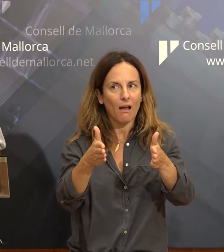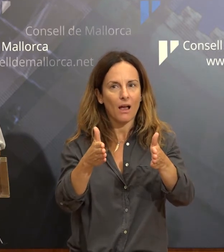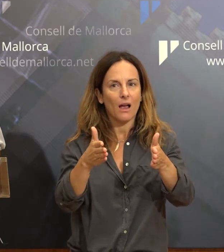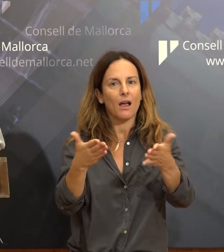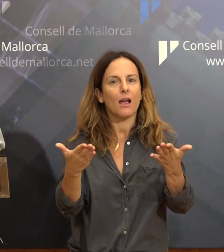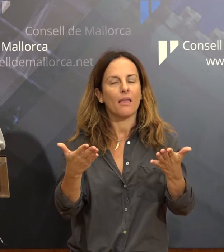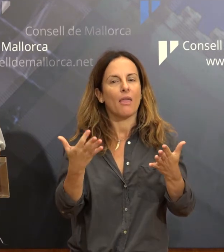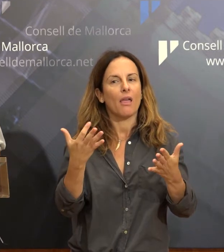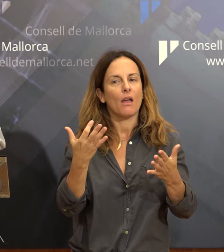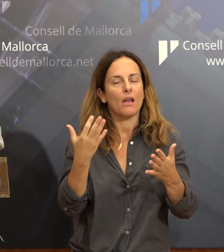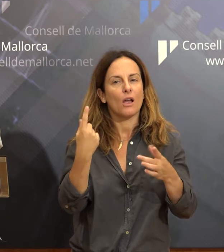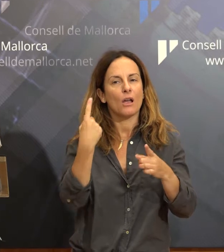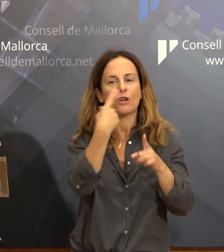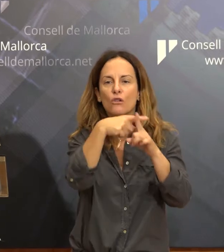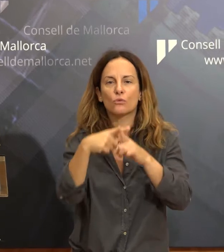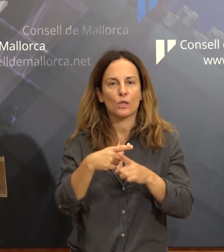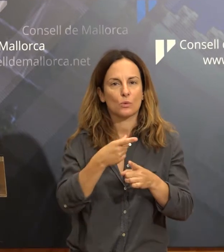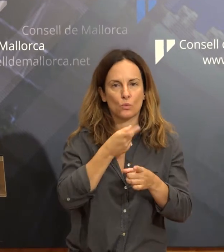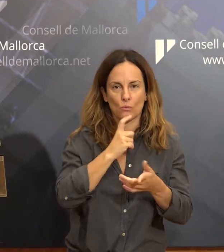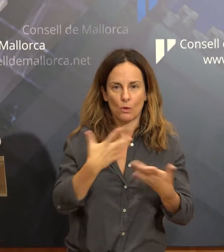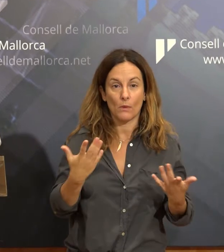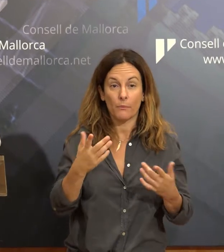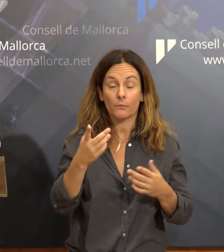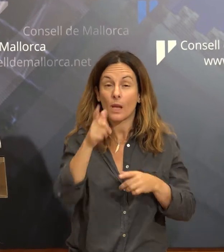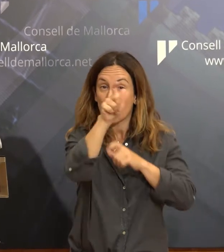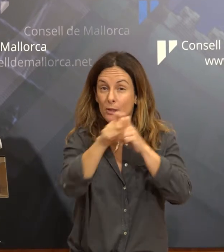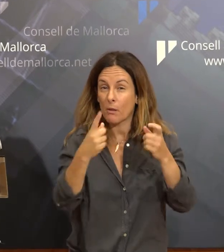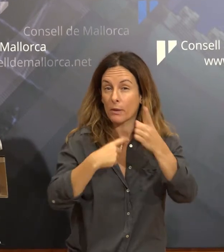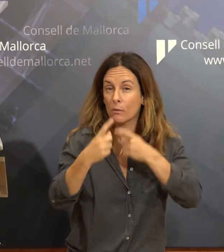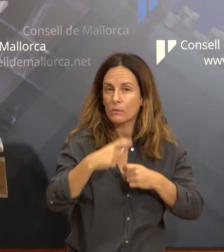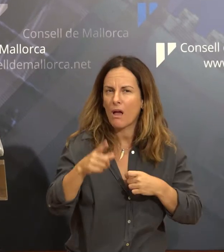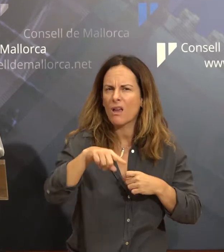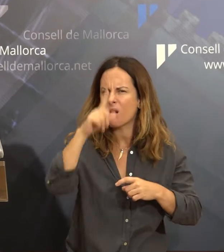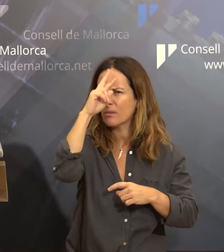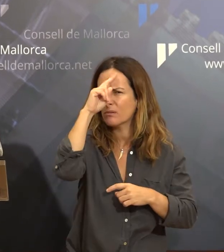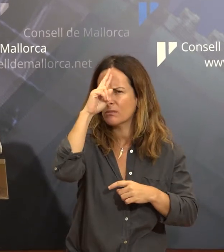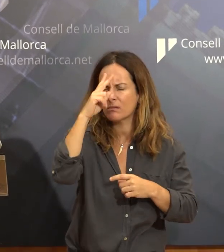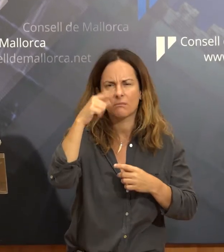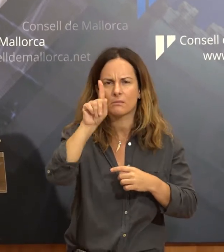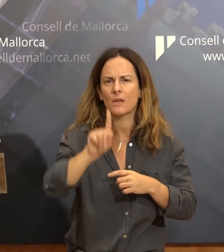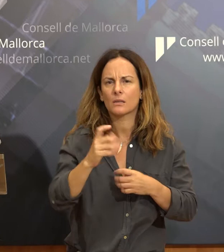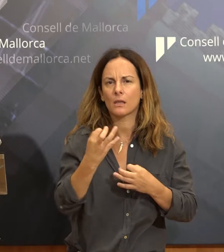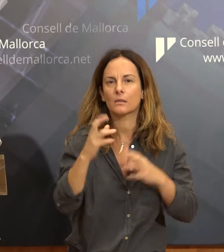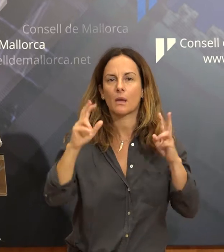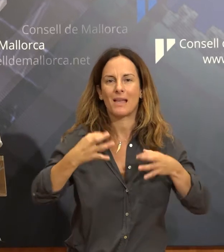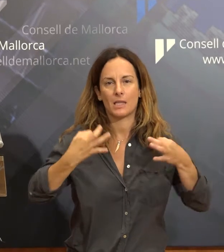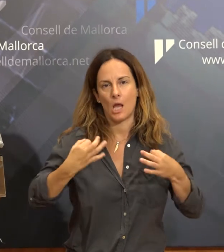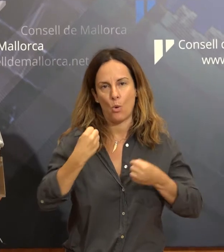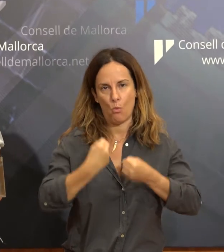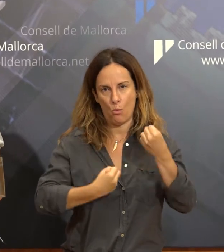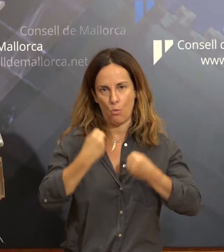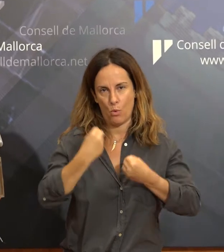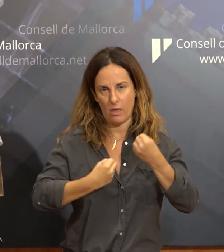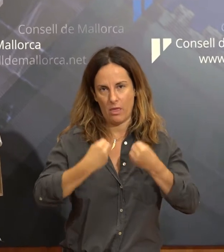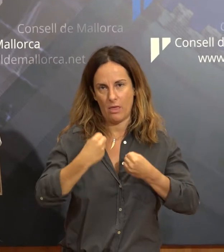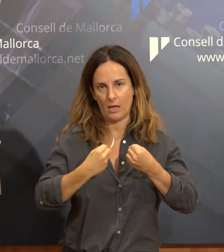la principal preocupació per part de tots és la seguretat. I això és el que mou el projecte